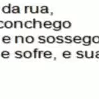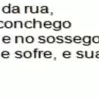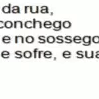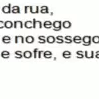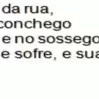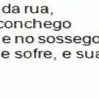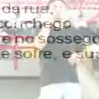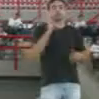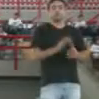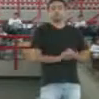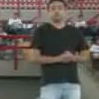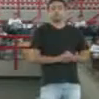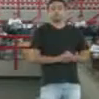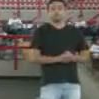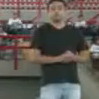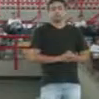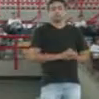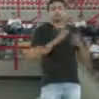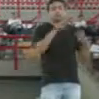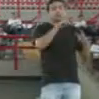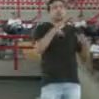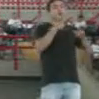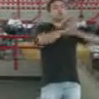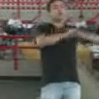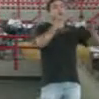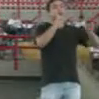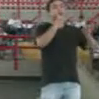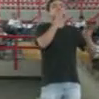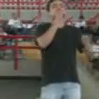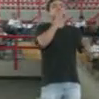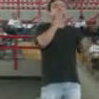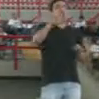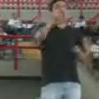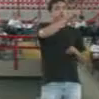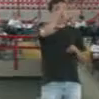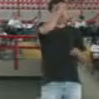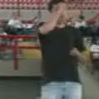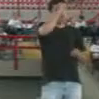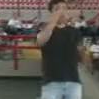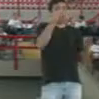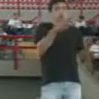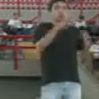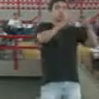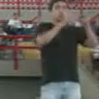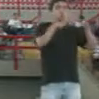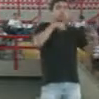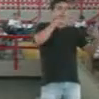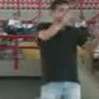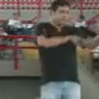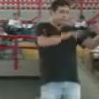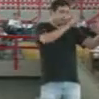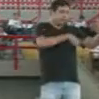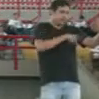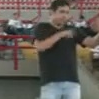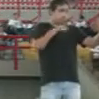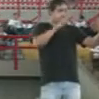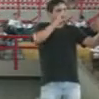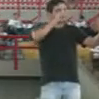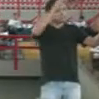e sua. Qual é o recado? Que você aprendeu agora que quando você estiver lendo, você tem que achar a